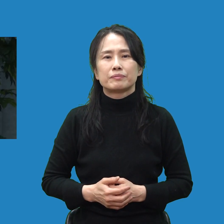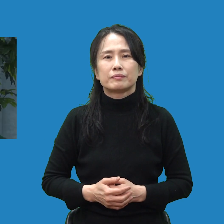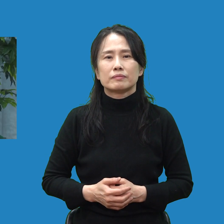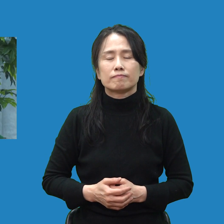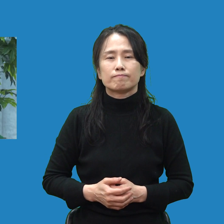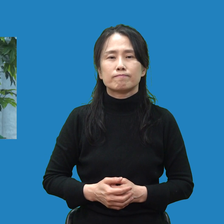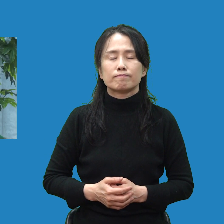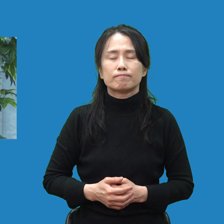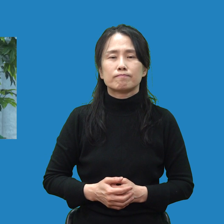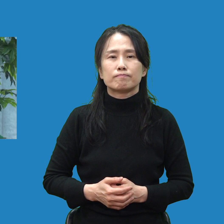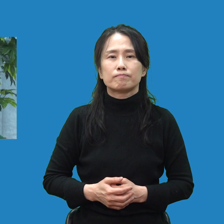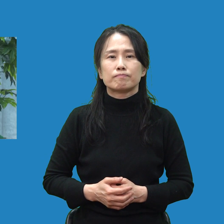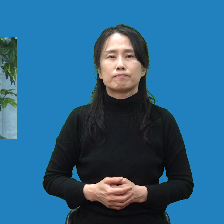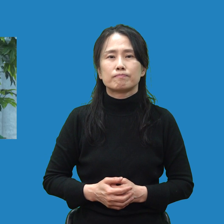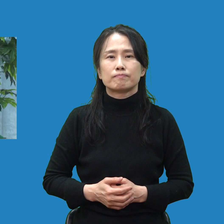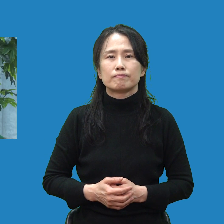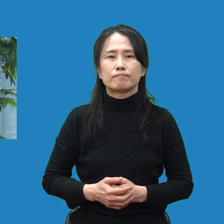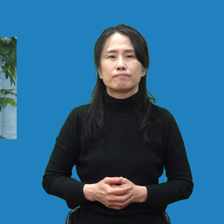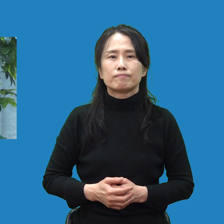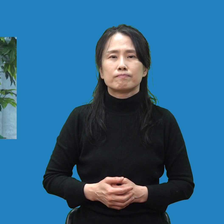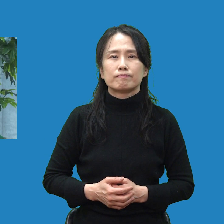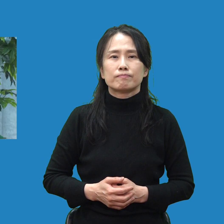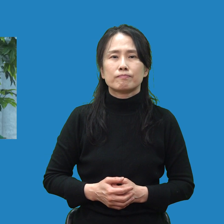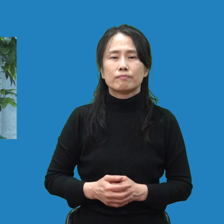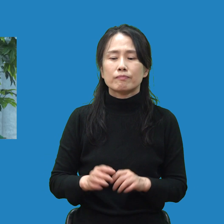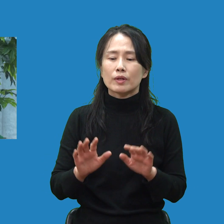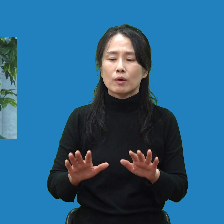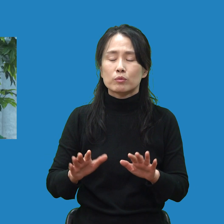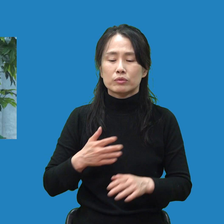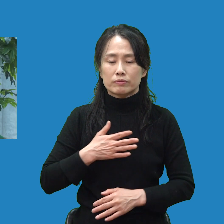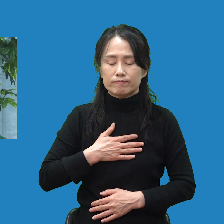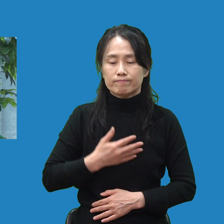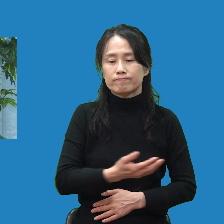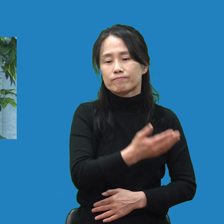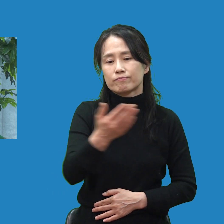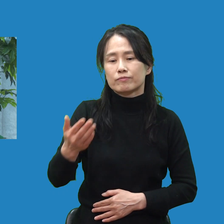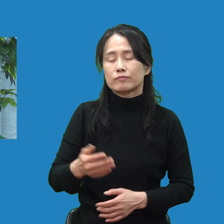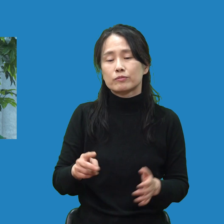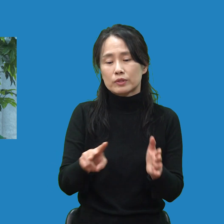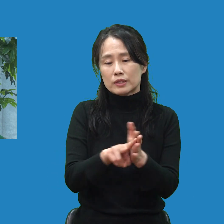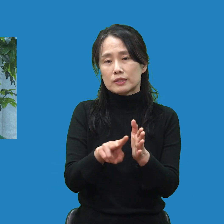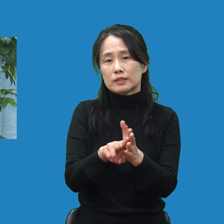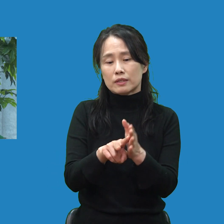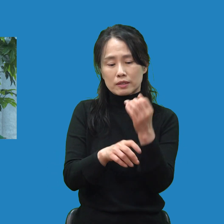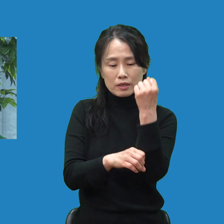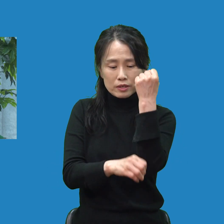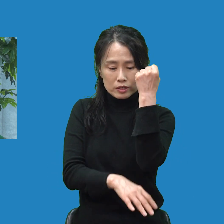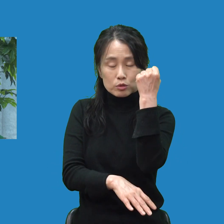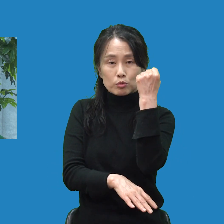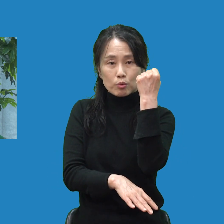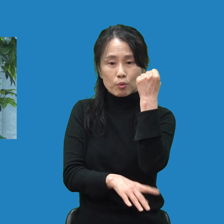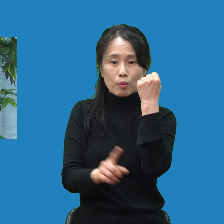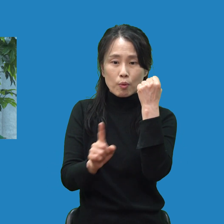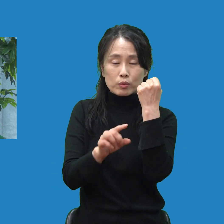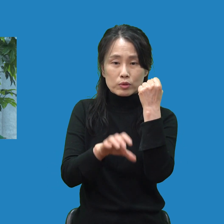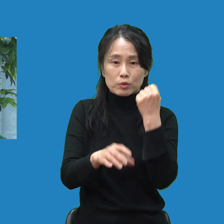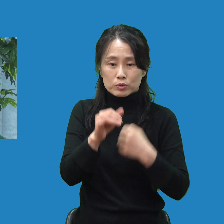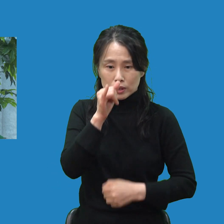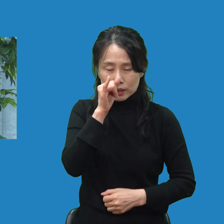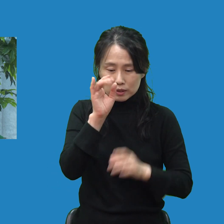정신을 가다듬고 오늘 저와 여러분의 신앙의 기초 기반이 어디에 있는지